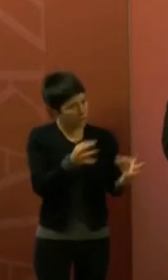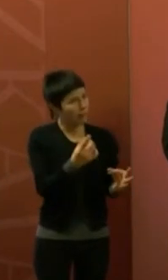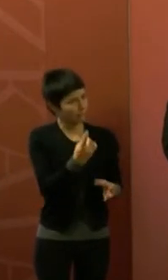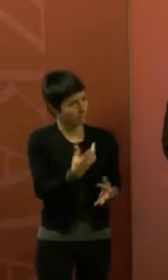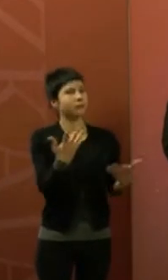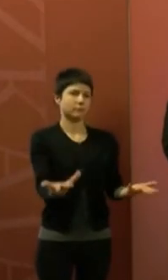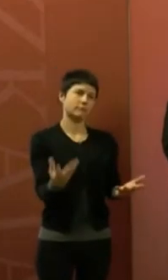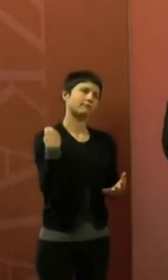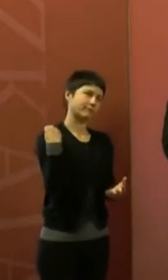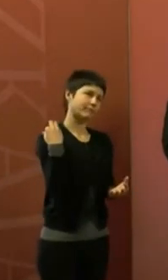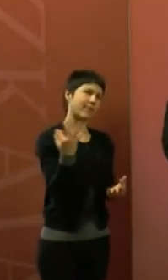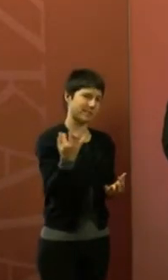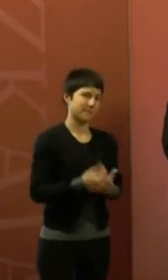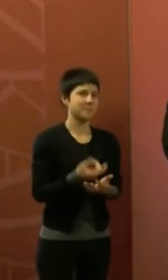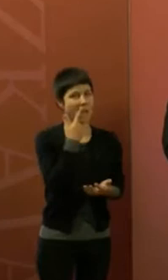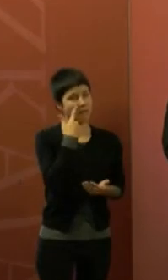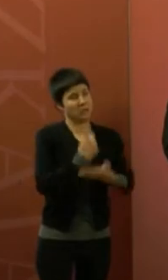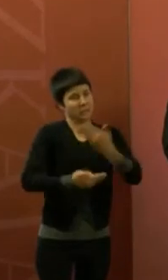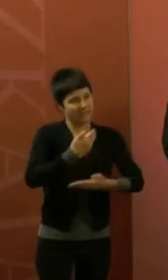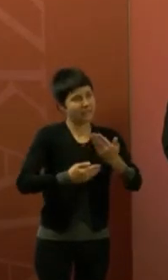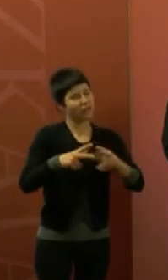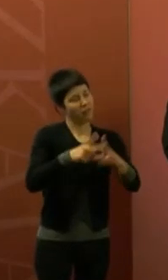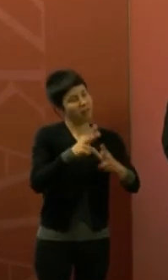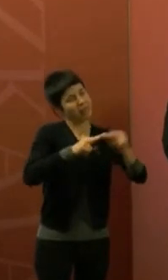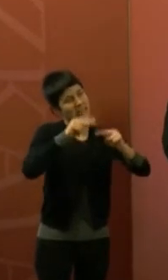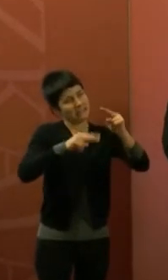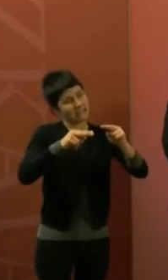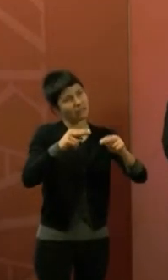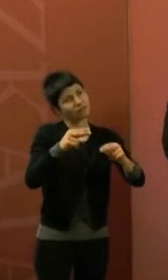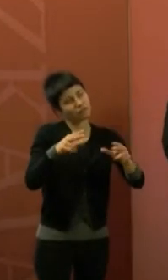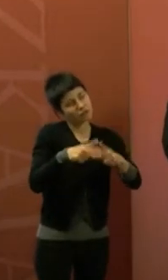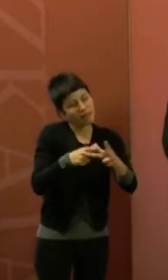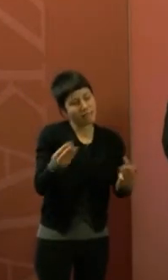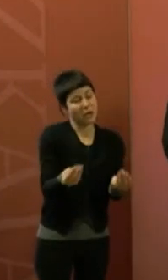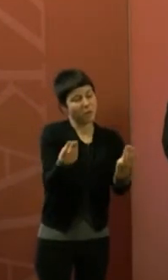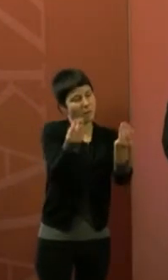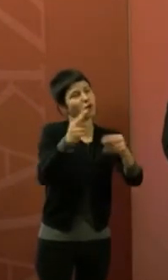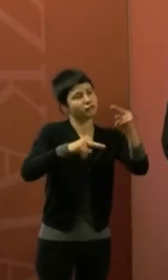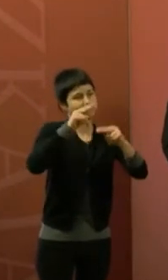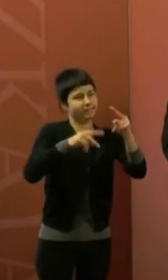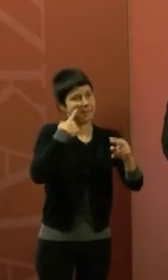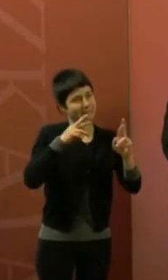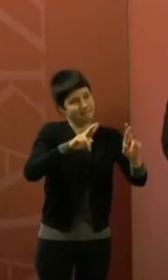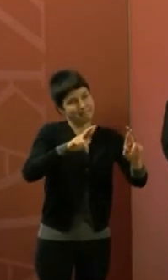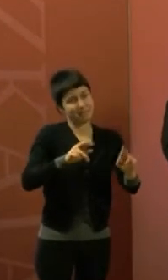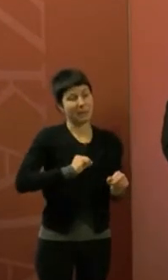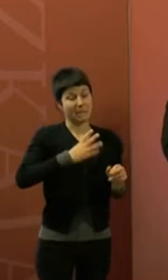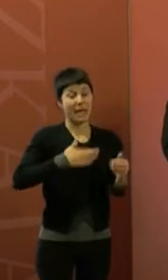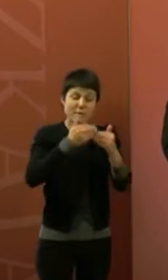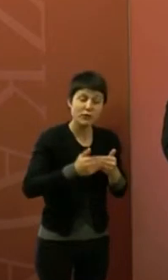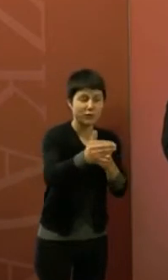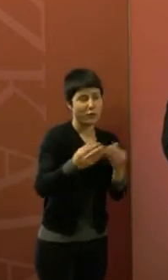seguir construyendo una sociedad un poquito mejor y que mañana que podamos vivir un poquito mejor